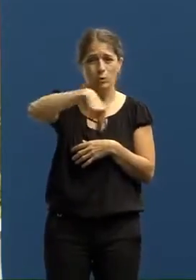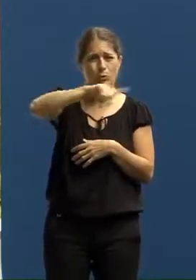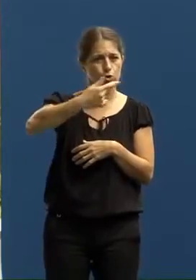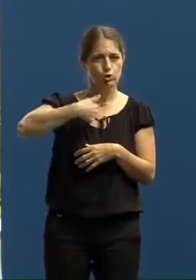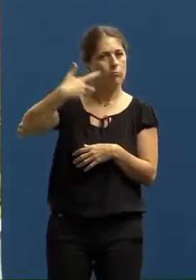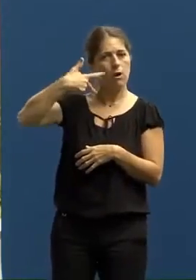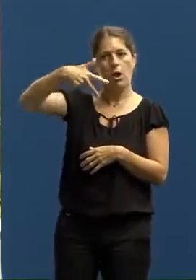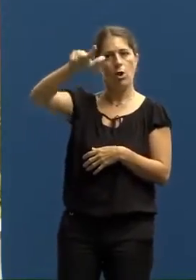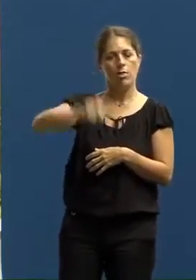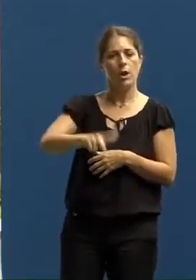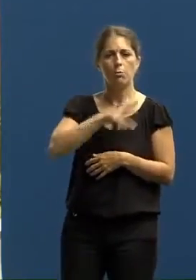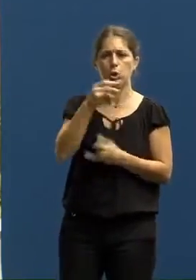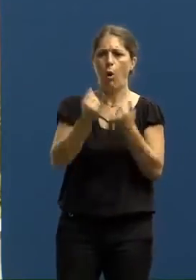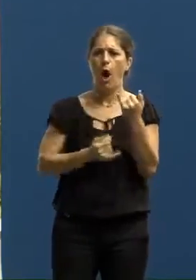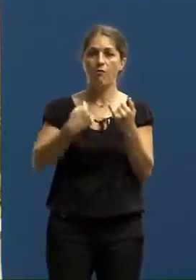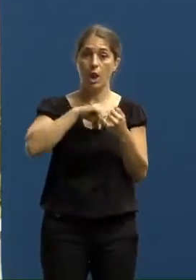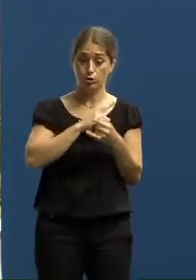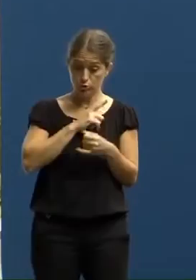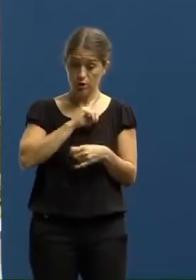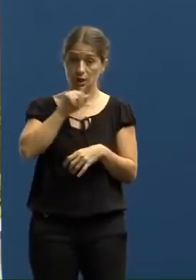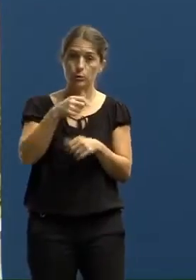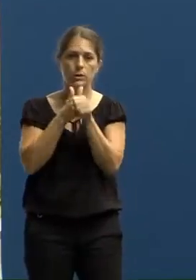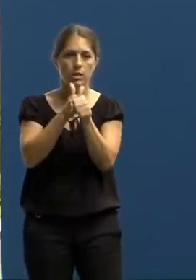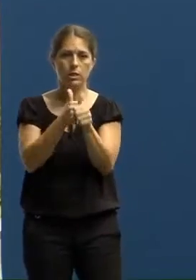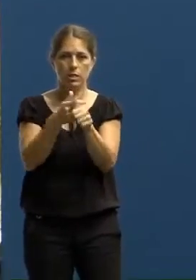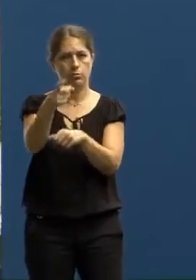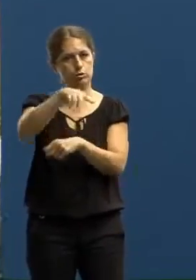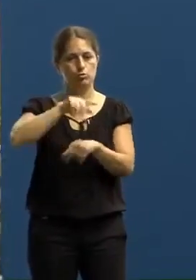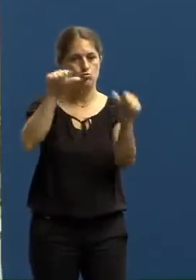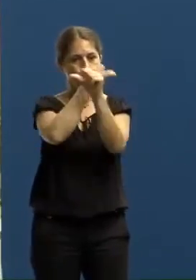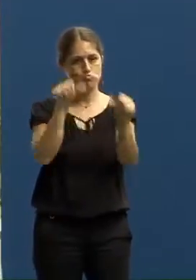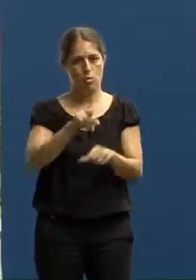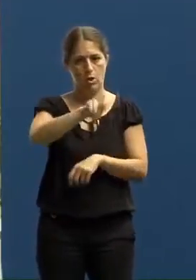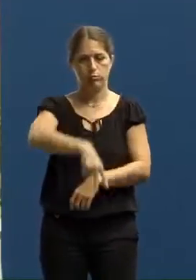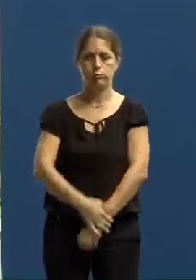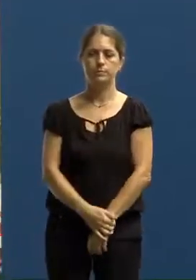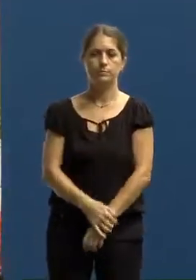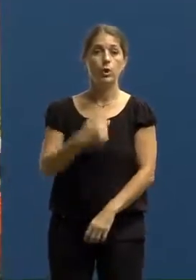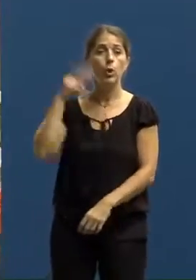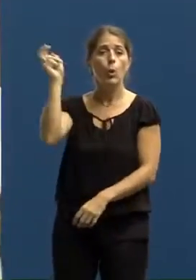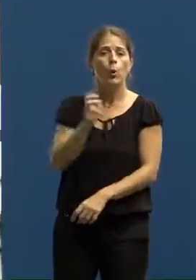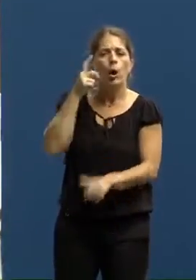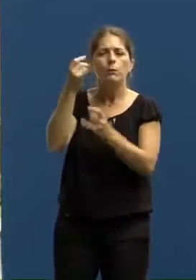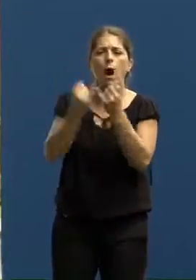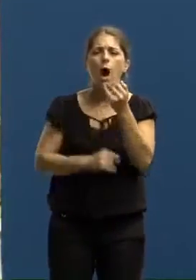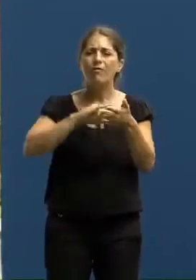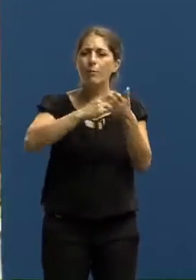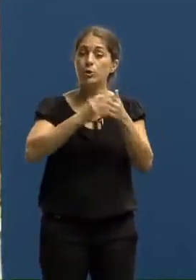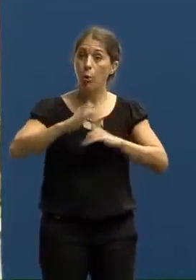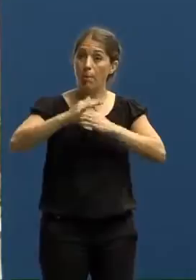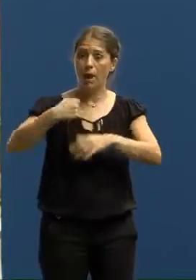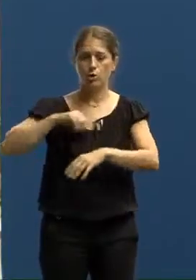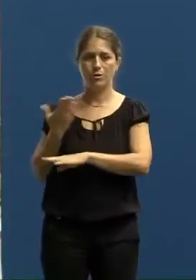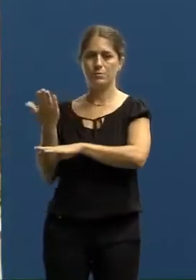todos vós por ser exemplo de moitos que seguimos despois os vosos pasos. Veño aquí representando un proxecto que é En Marea, que é